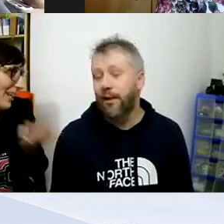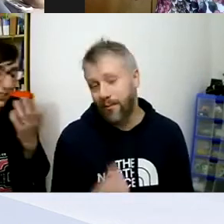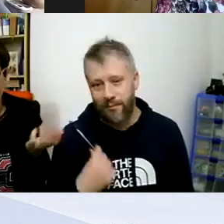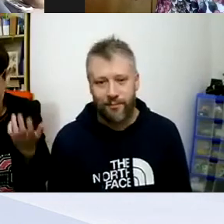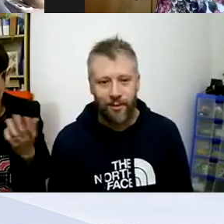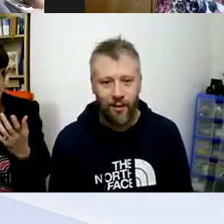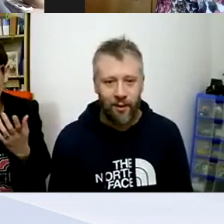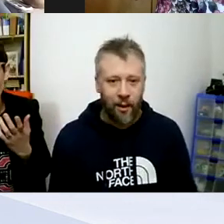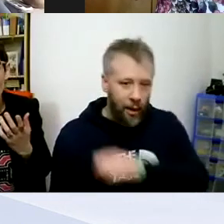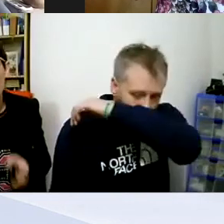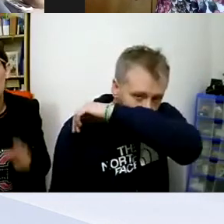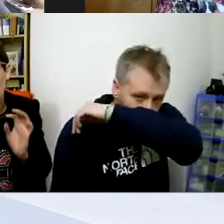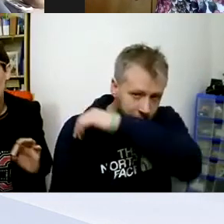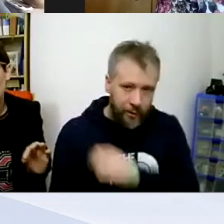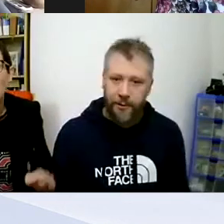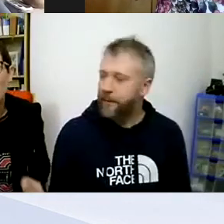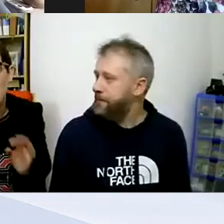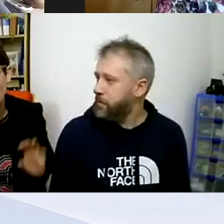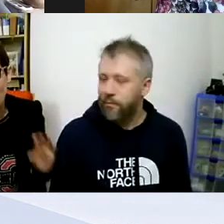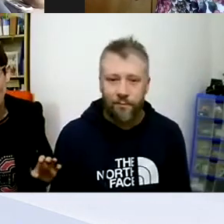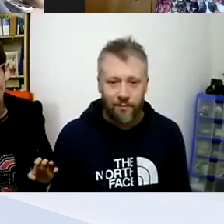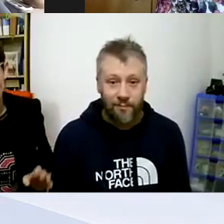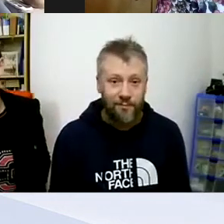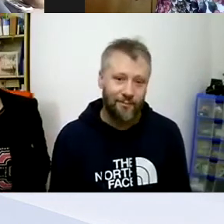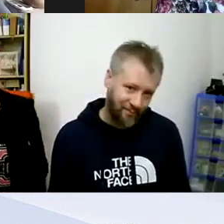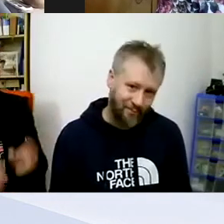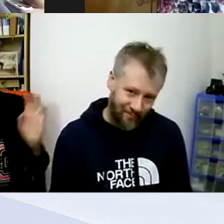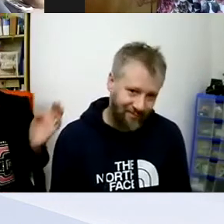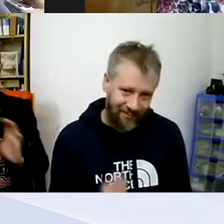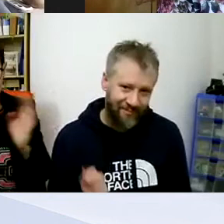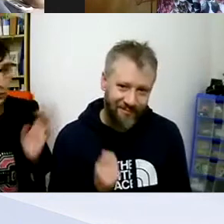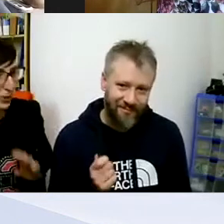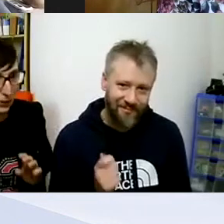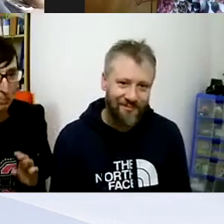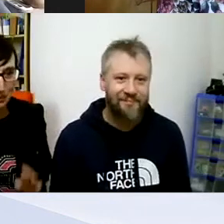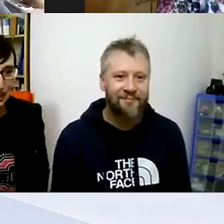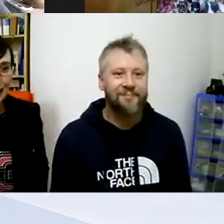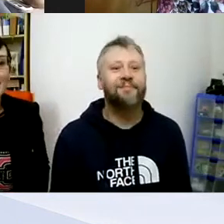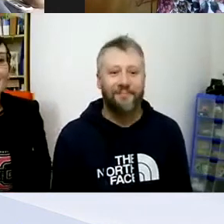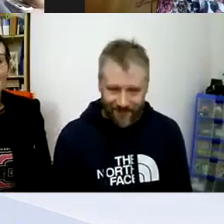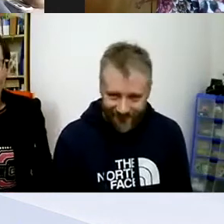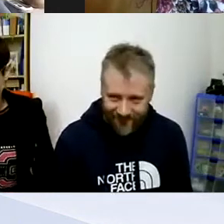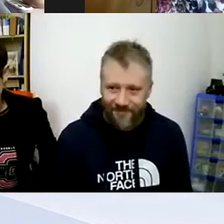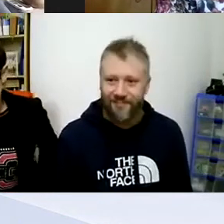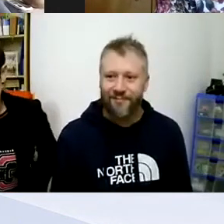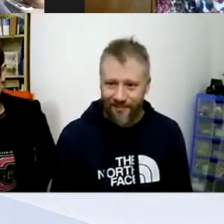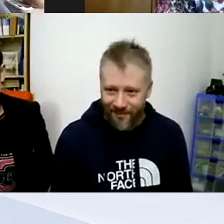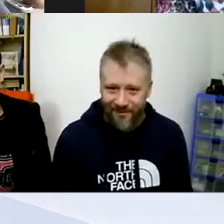perché gli altri erano 7 di ferie. Li ho organizzati per il Belt Festival, quindi adesso non è che è proprio tutta colpa mia.